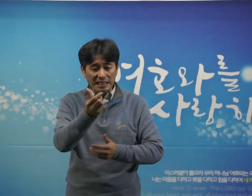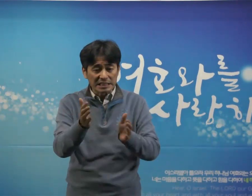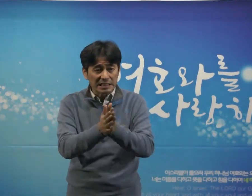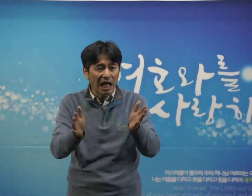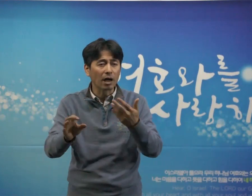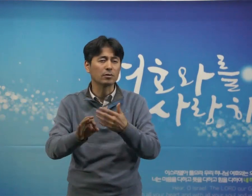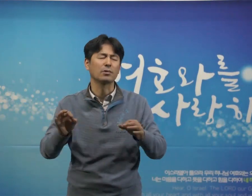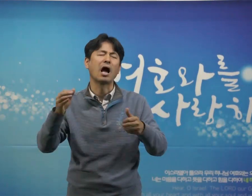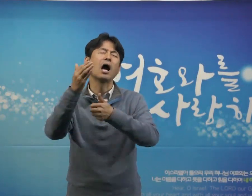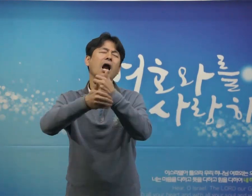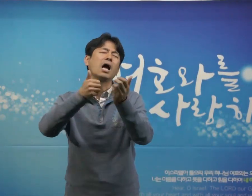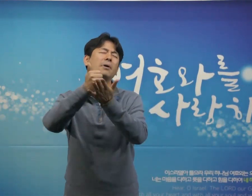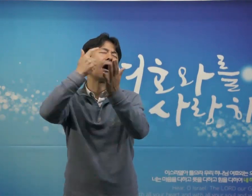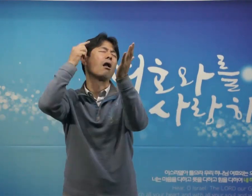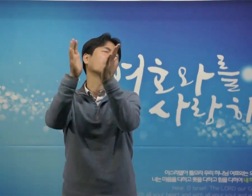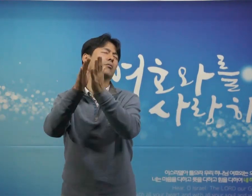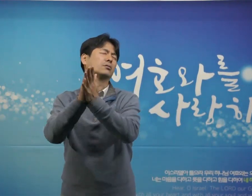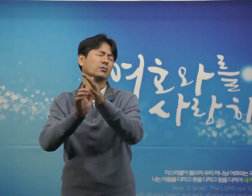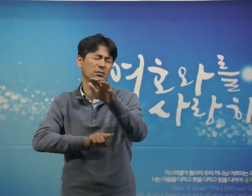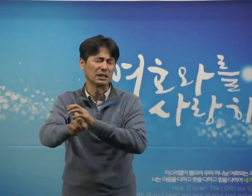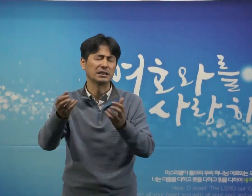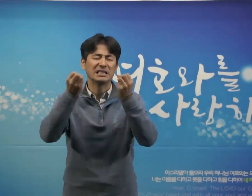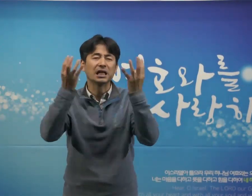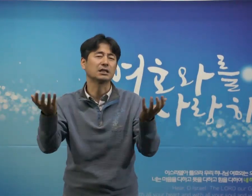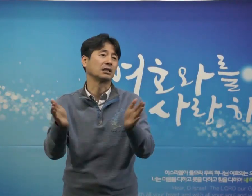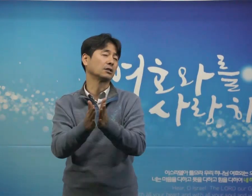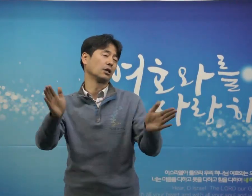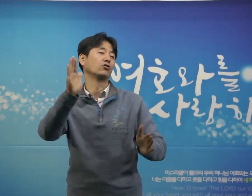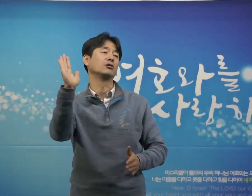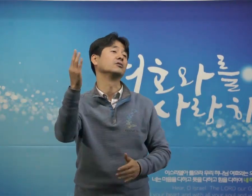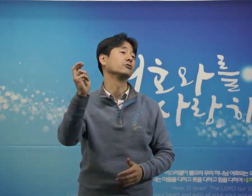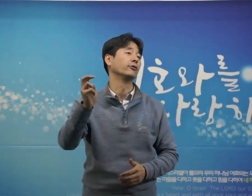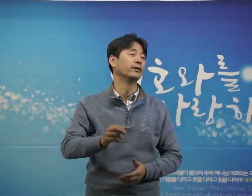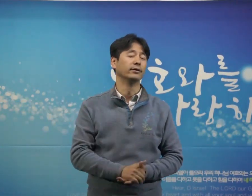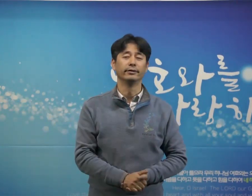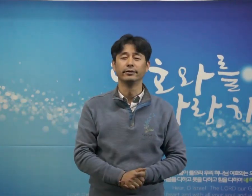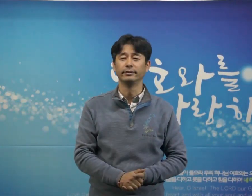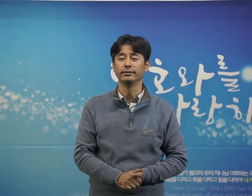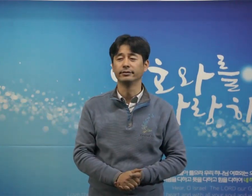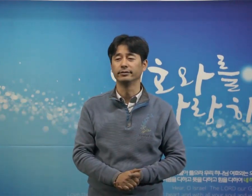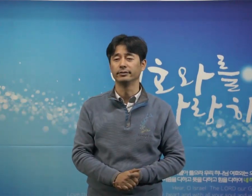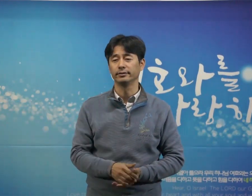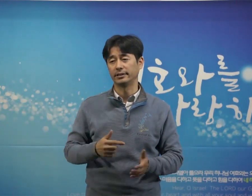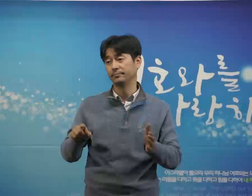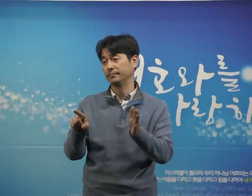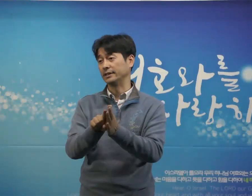것처럼 우리가 작은 일을 시작할 때 하나님께서 알아서 큰 일을 행해 주실 줄